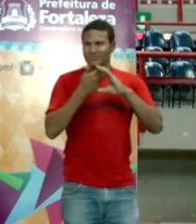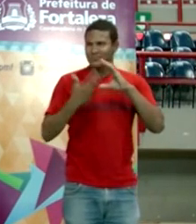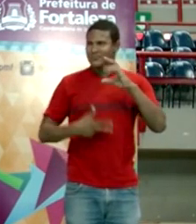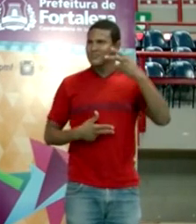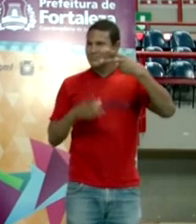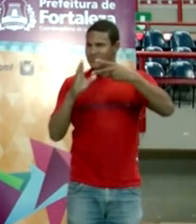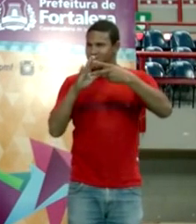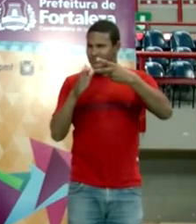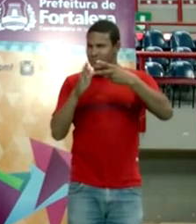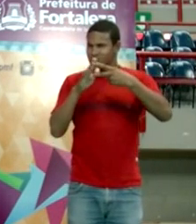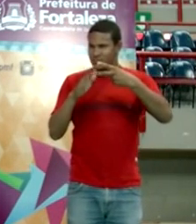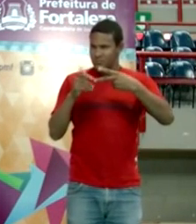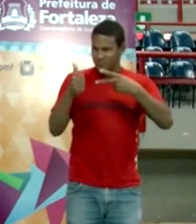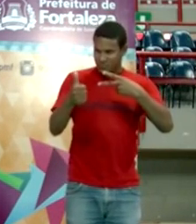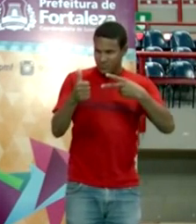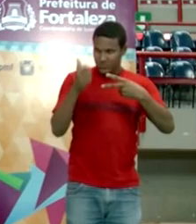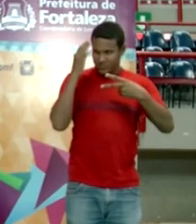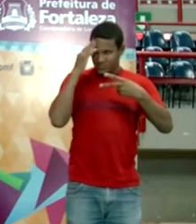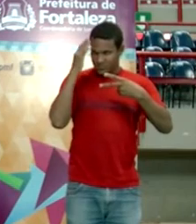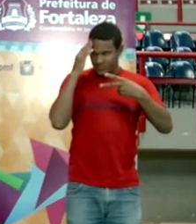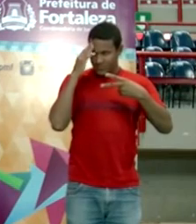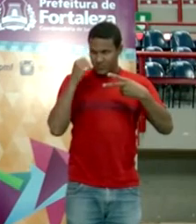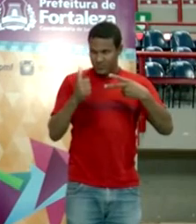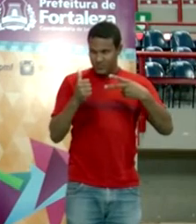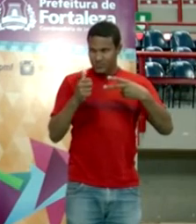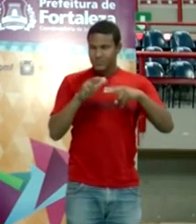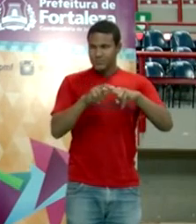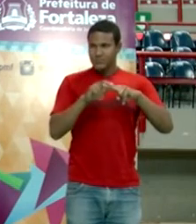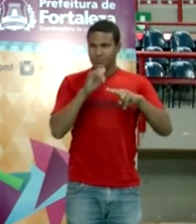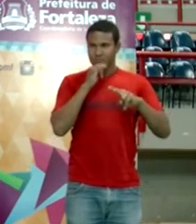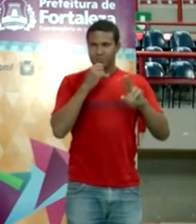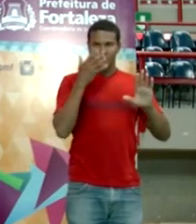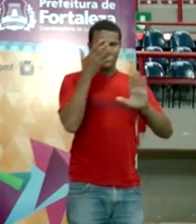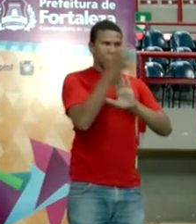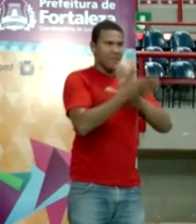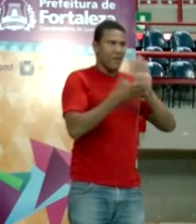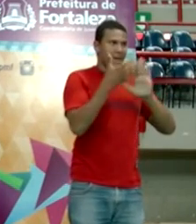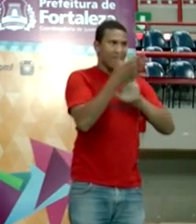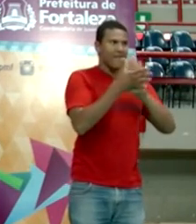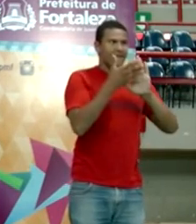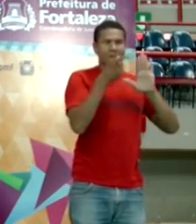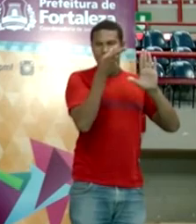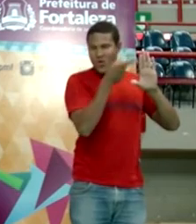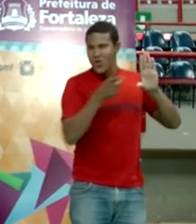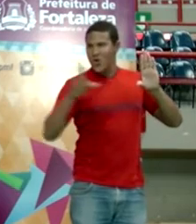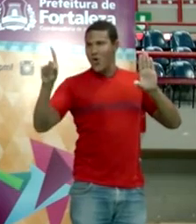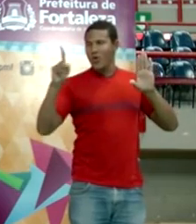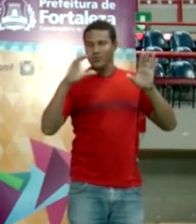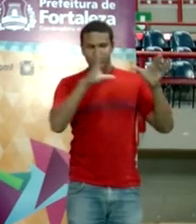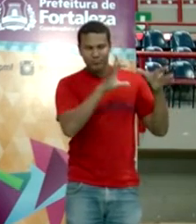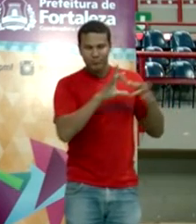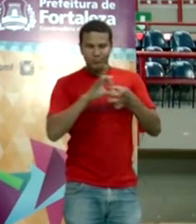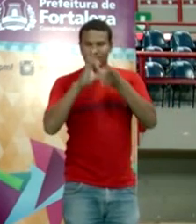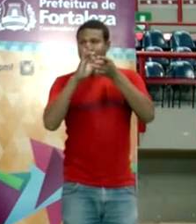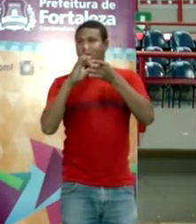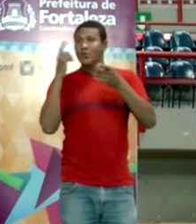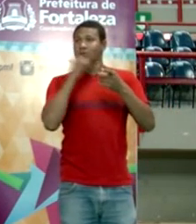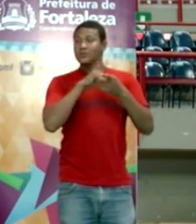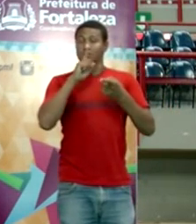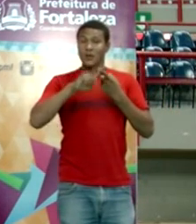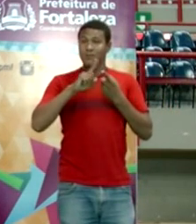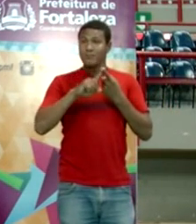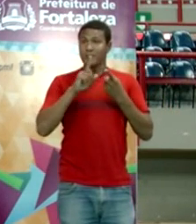hipertexto? Hipertexto é um texto que encaminha para outro texto, e o hipertexto dá a você a possibilidade de